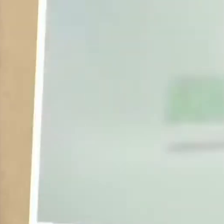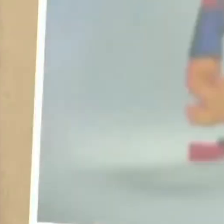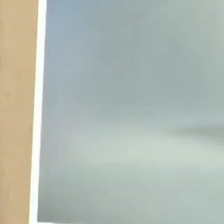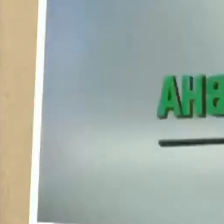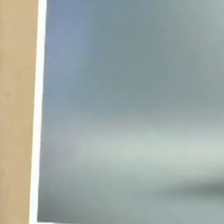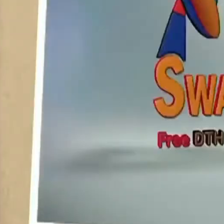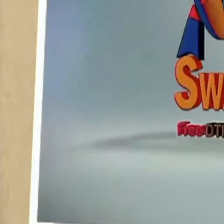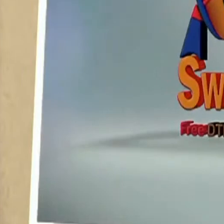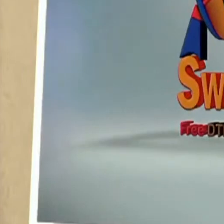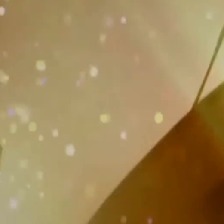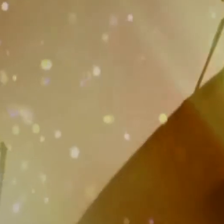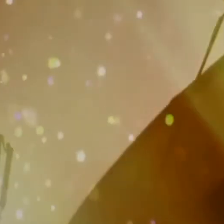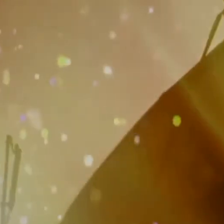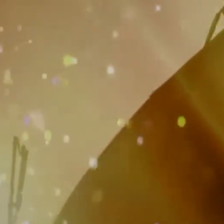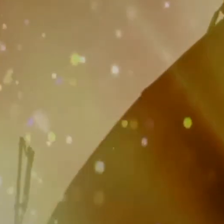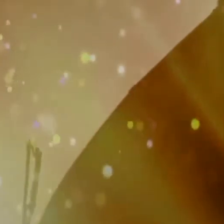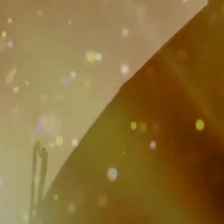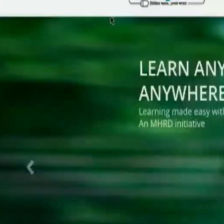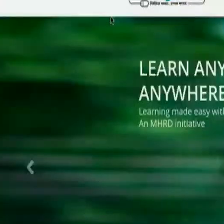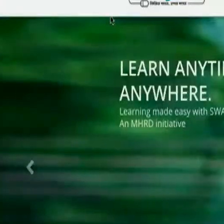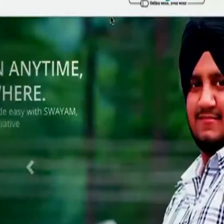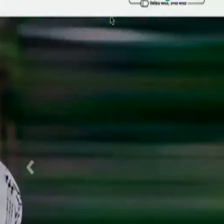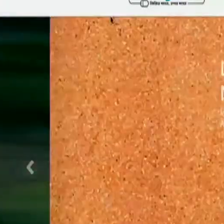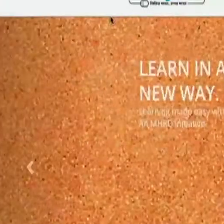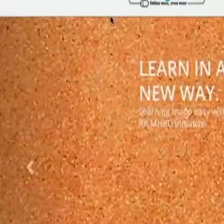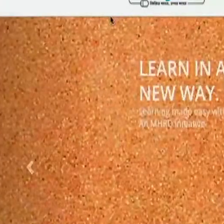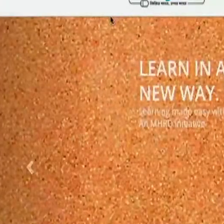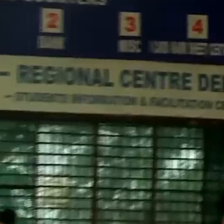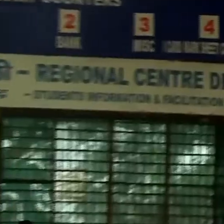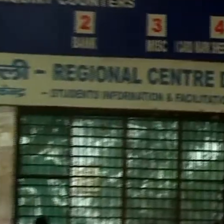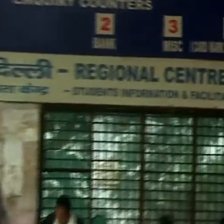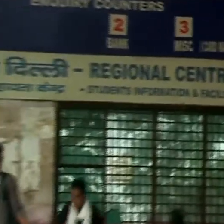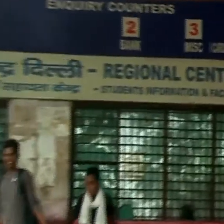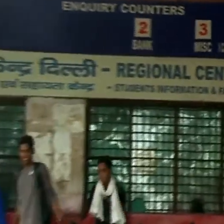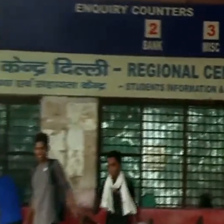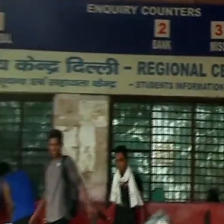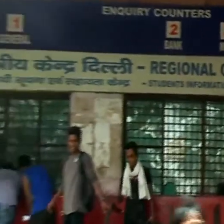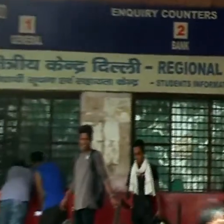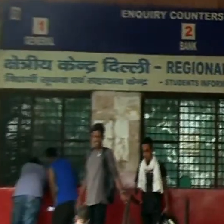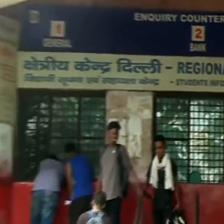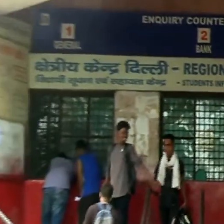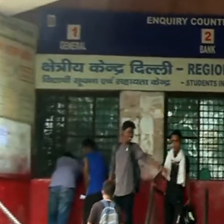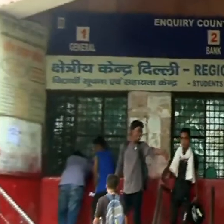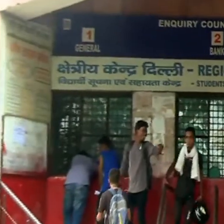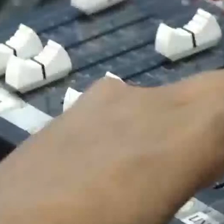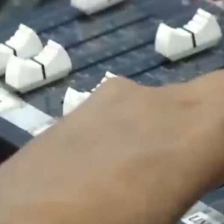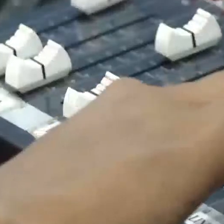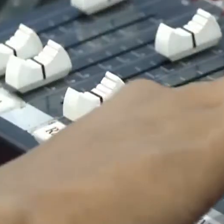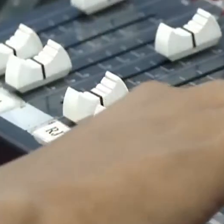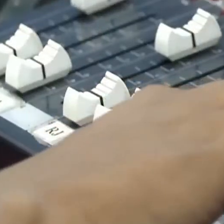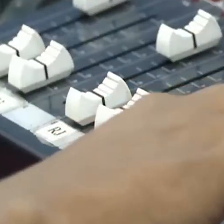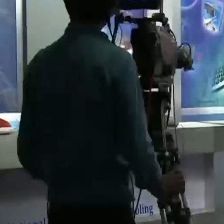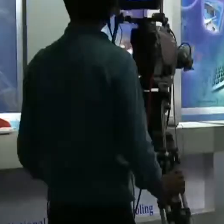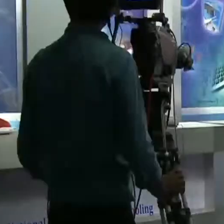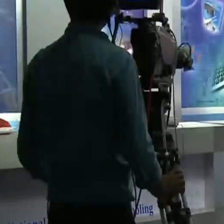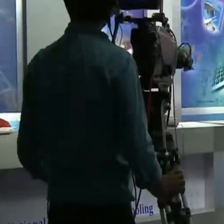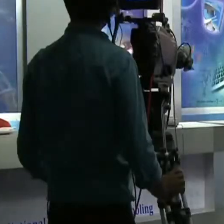मन चाहा दिन चुने हम अपना जीवन स्वयं